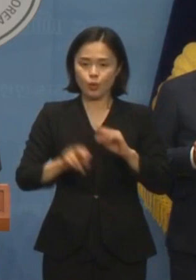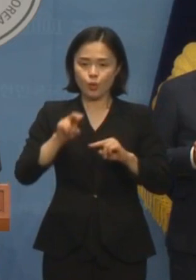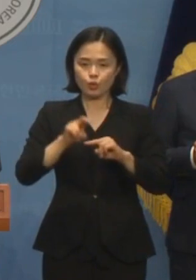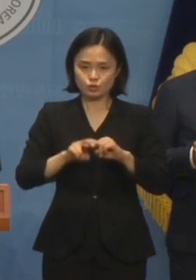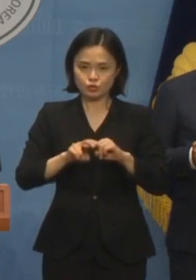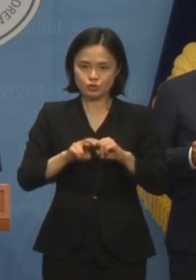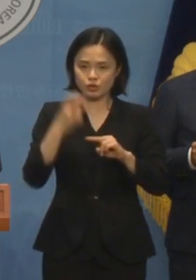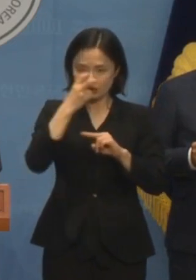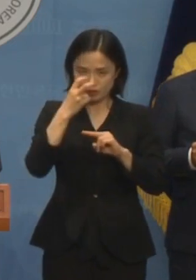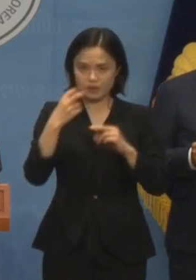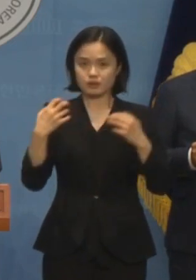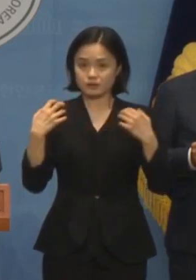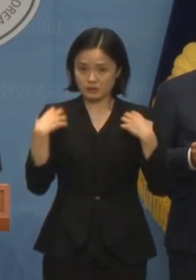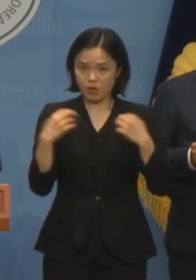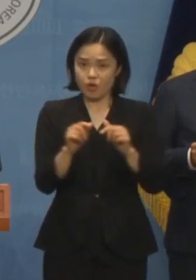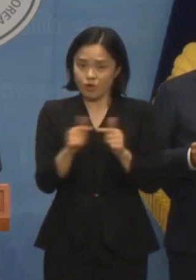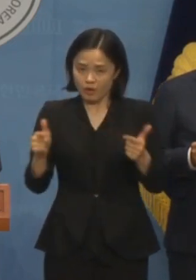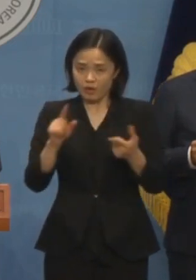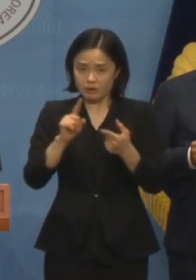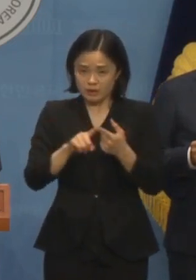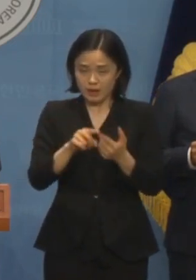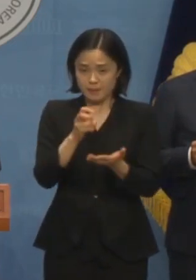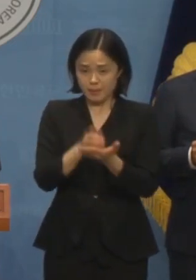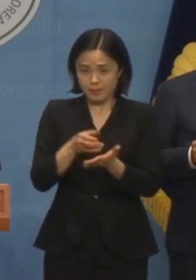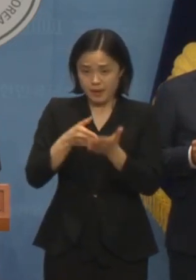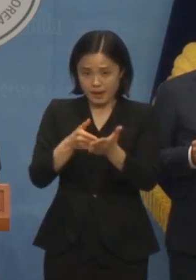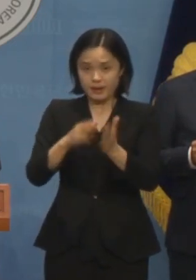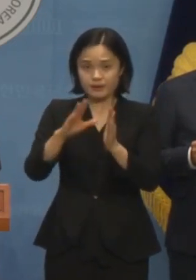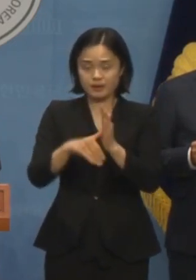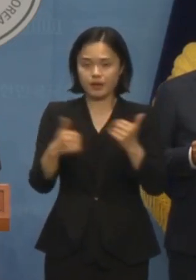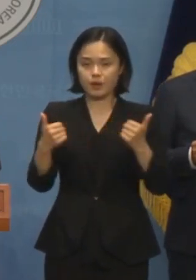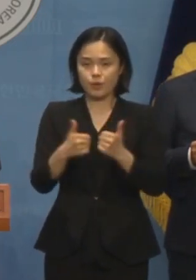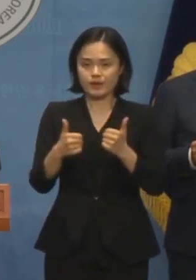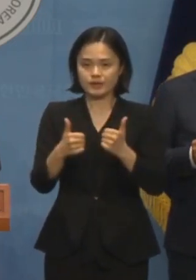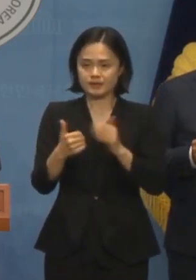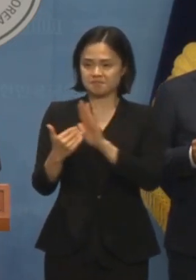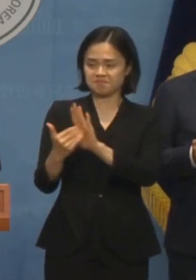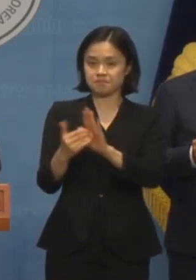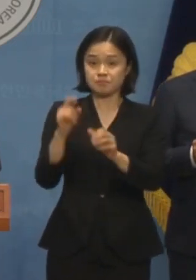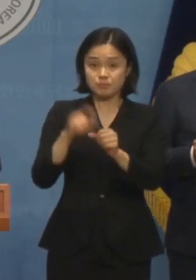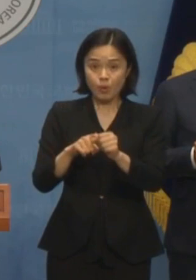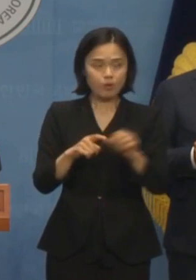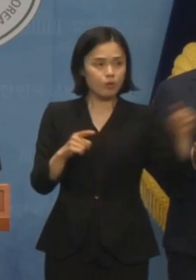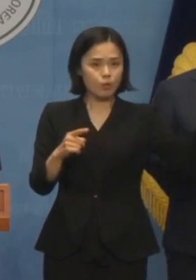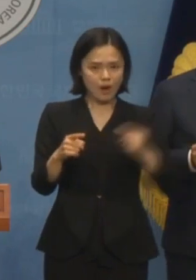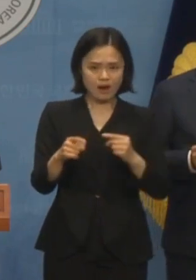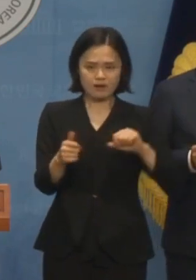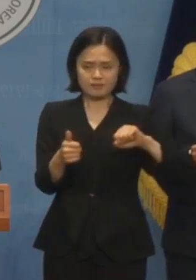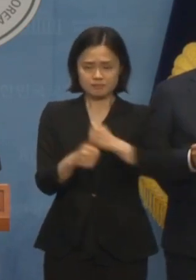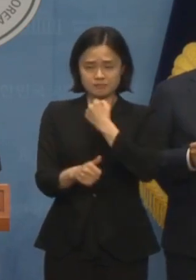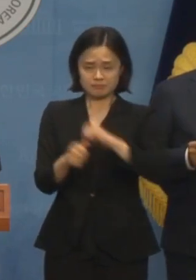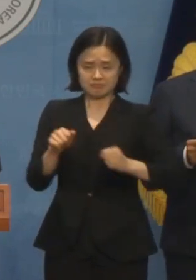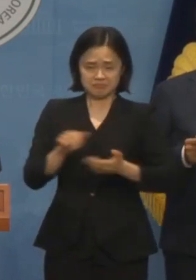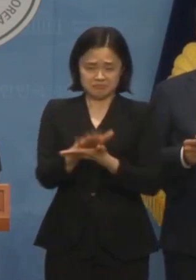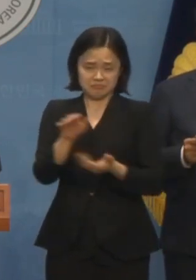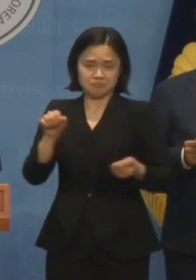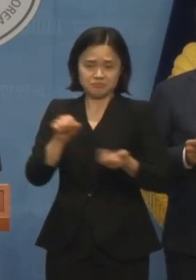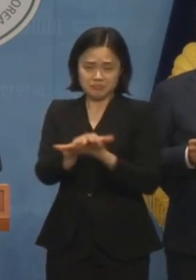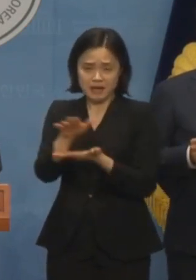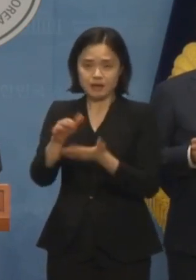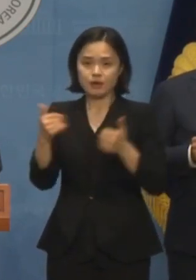법안 제출과 회의 진행을 막기 위해 집단 폭력을 행사하며 회의 진행을